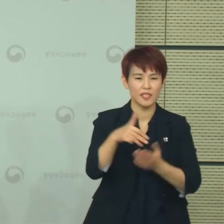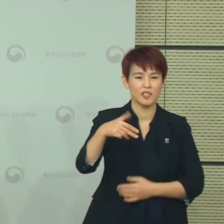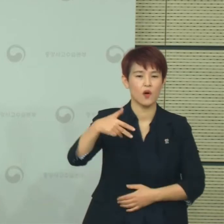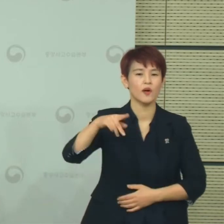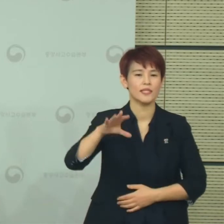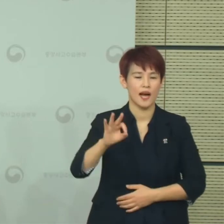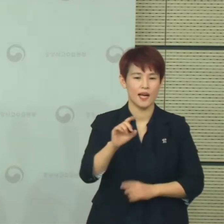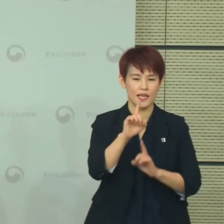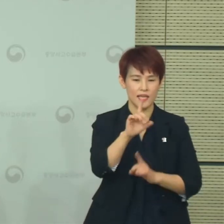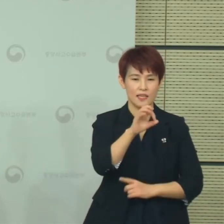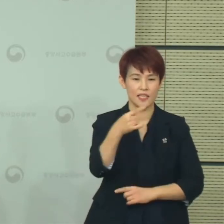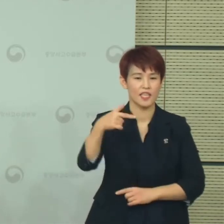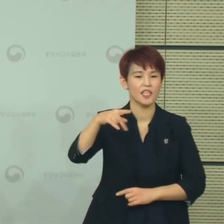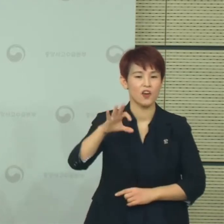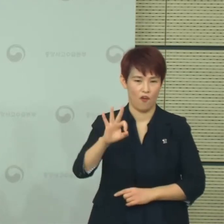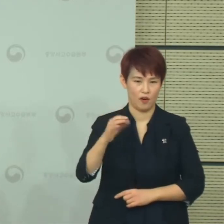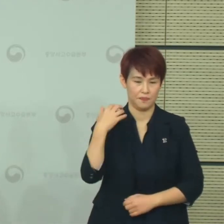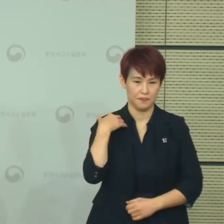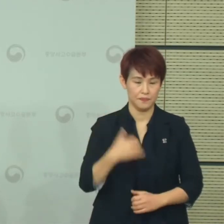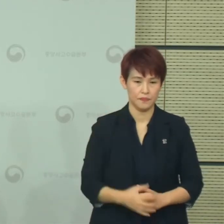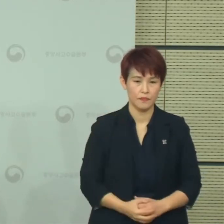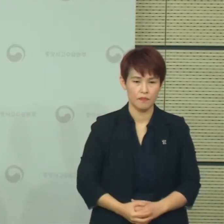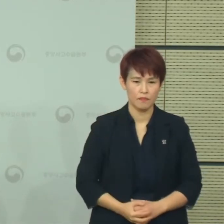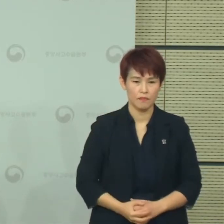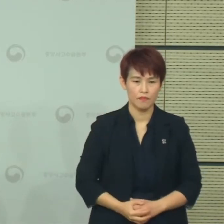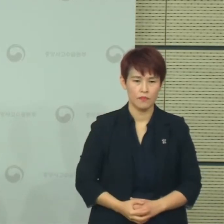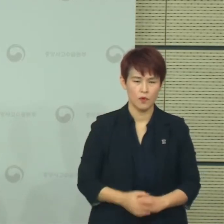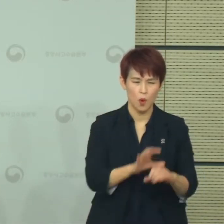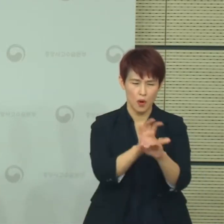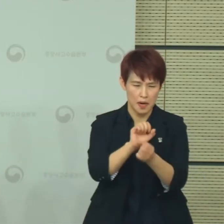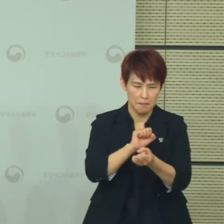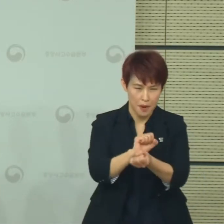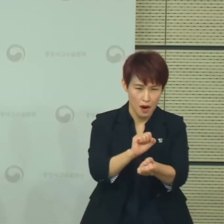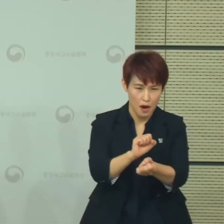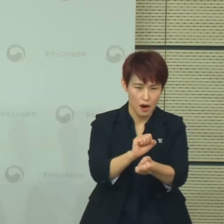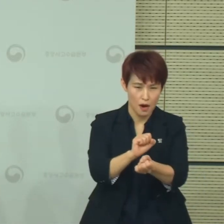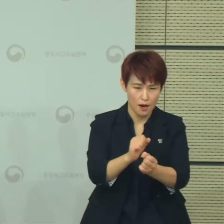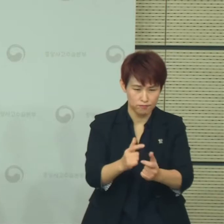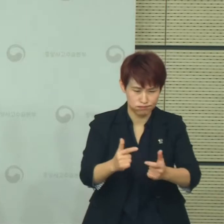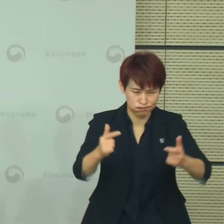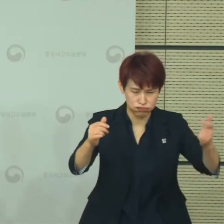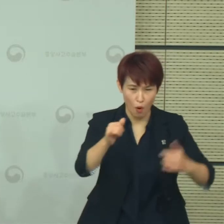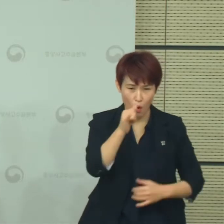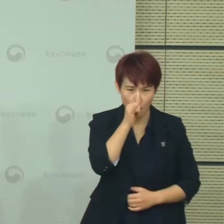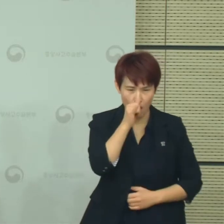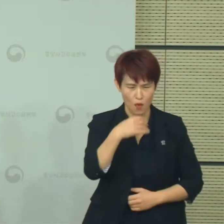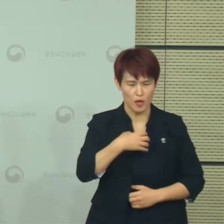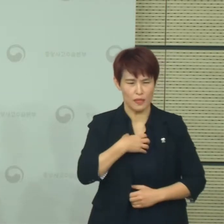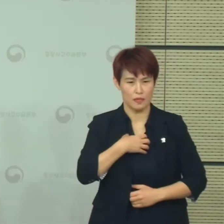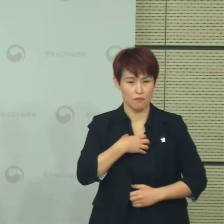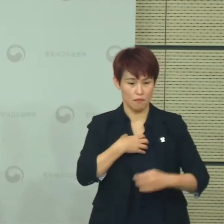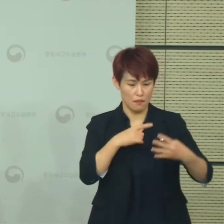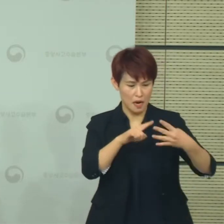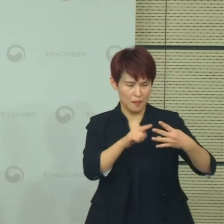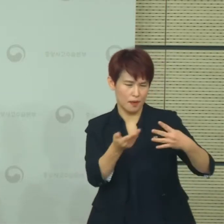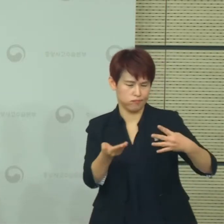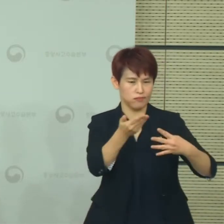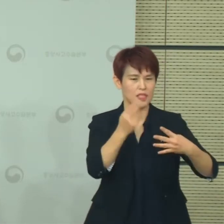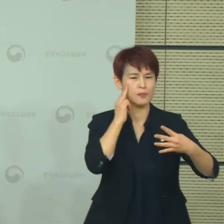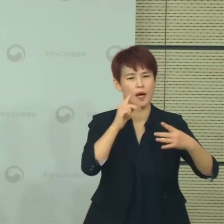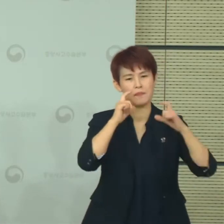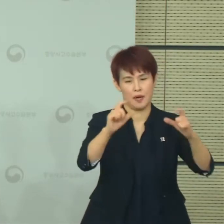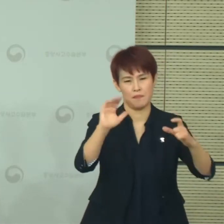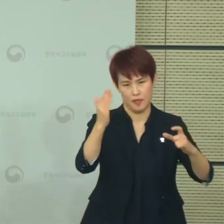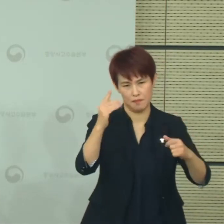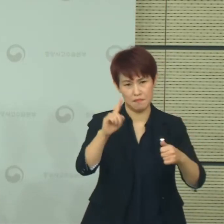식품의약품안전처장 이의경입니다. 정부는 코로나19 환자가 급증하고 위기 단계가 심각으로